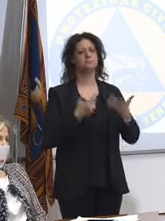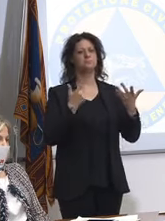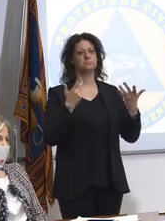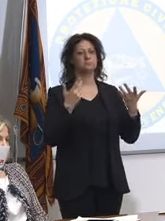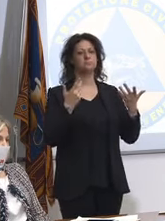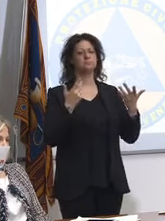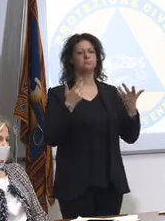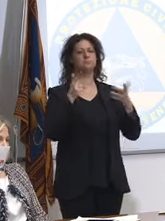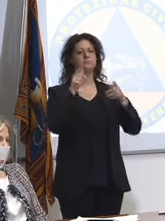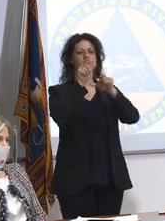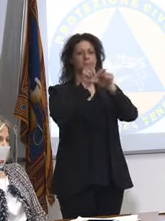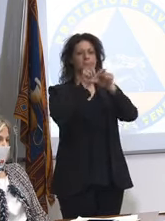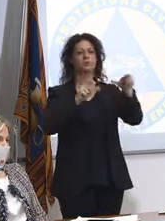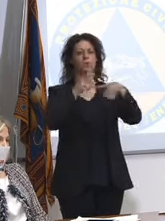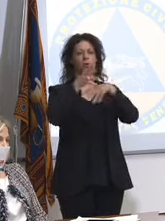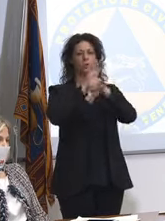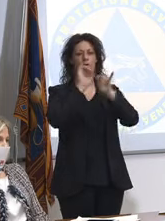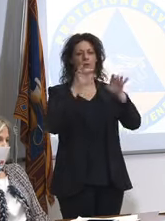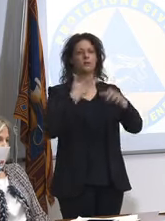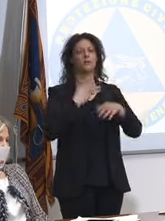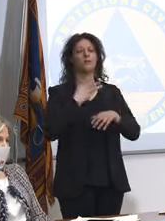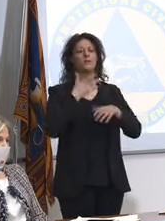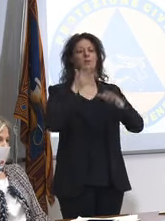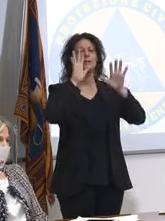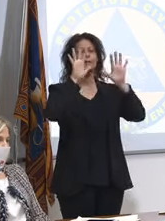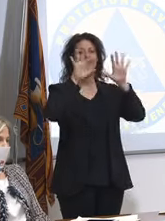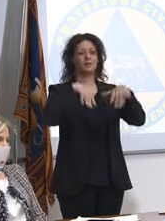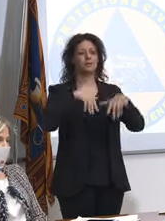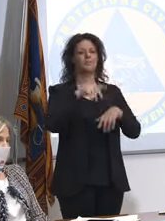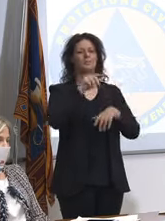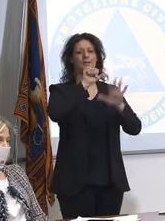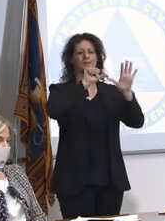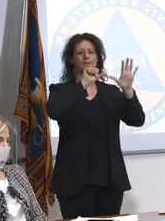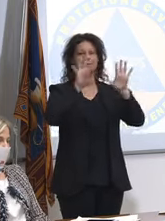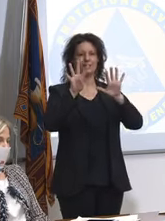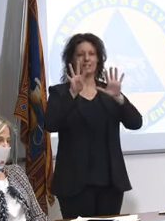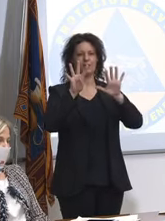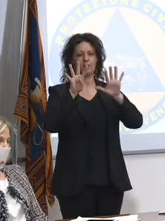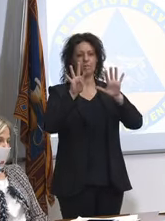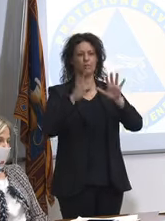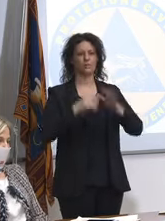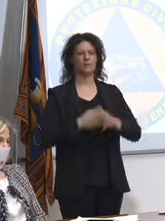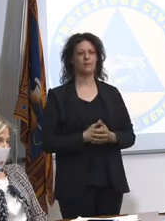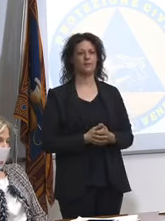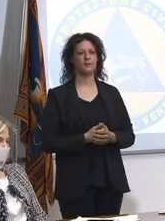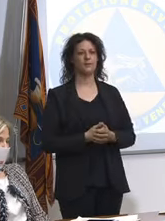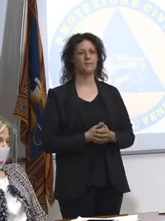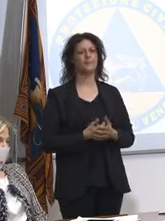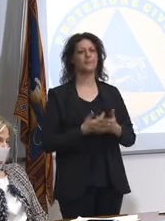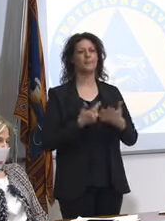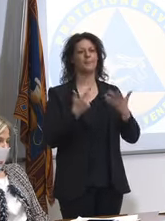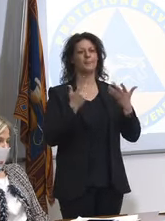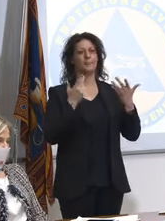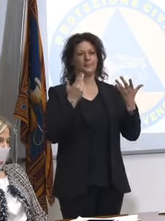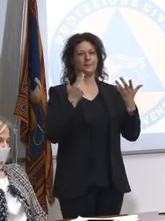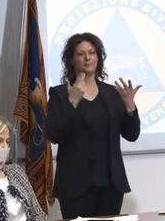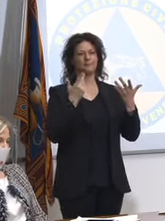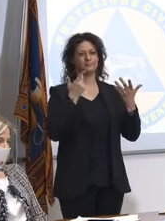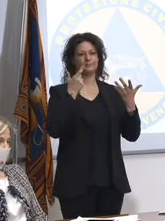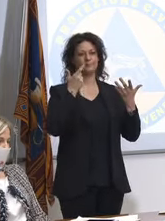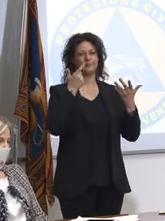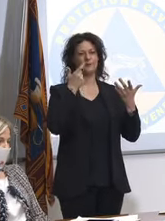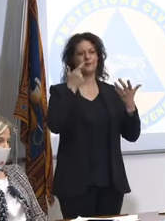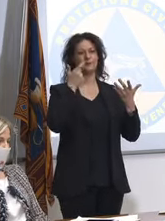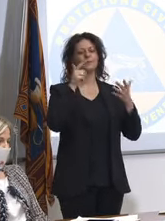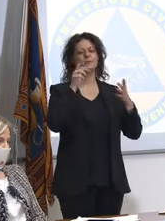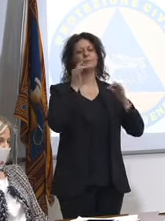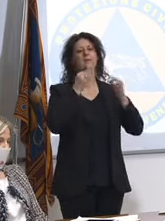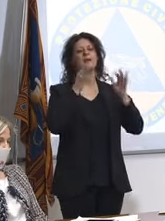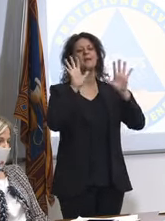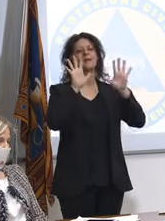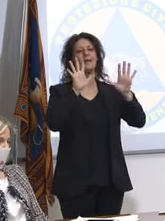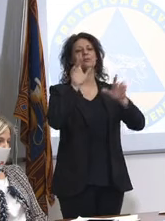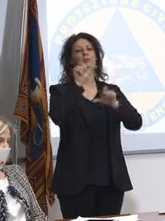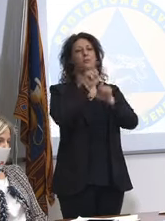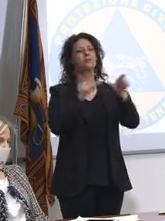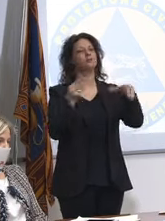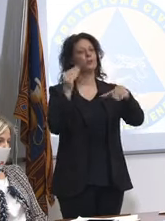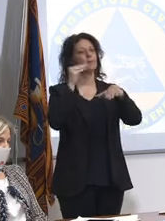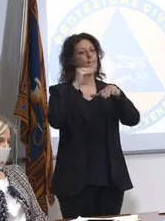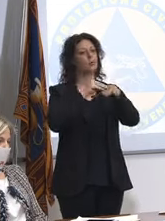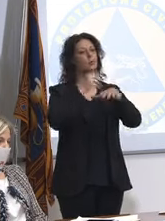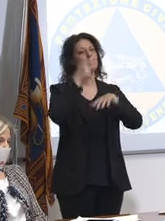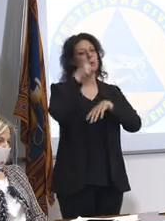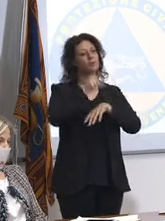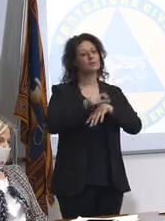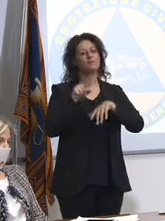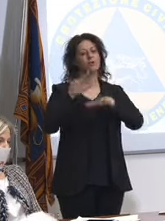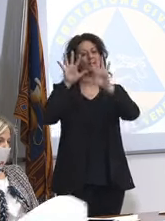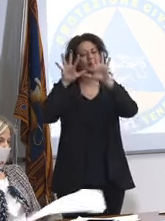positivi 10.069, incidenza, se considerate che sono 10 positivi in più, sui tamponi che abbiamo fatto